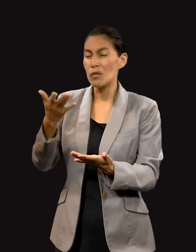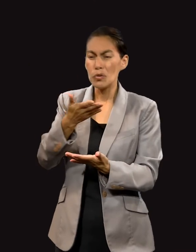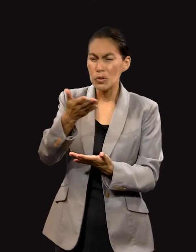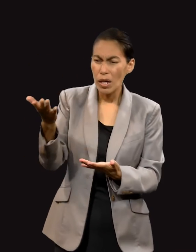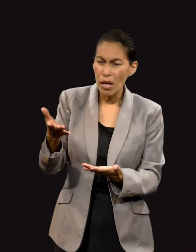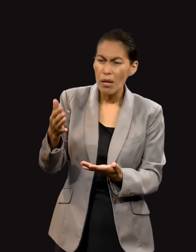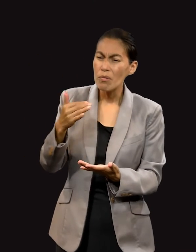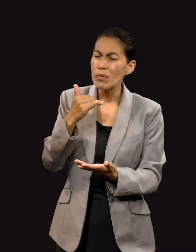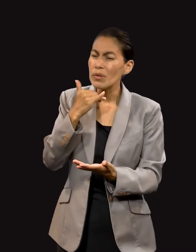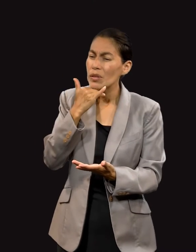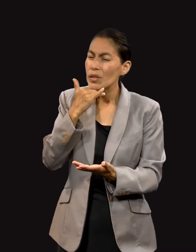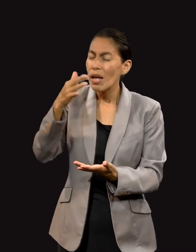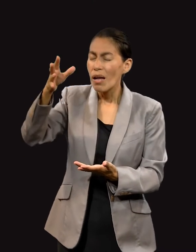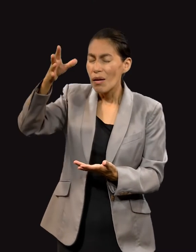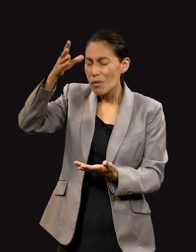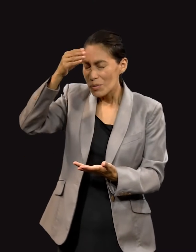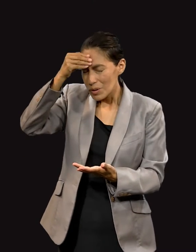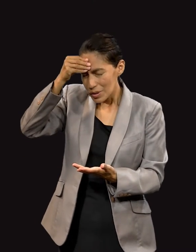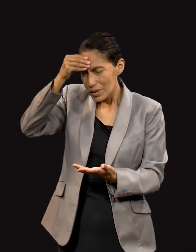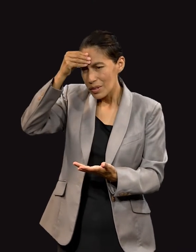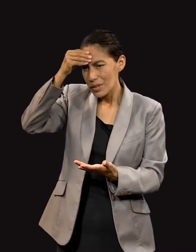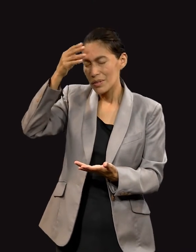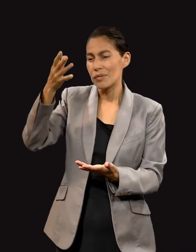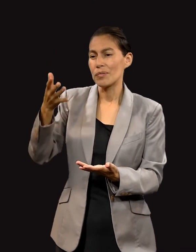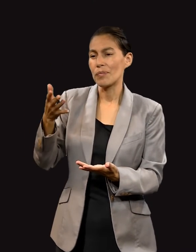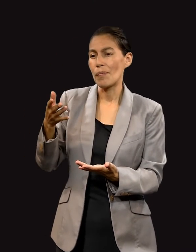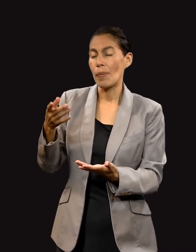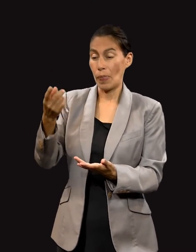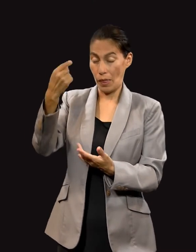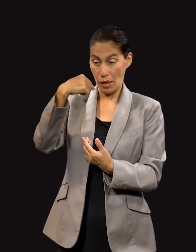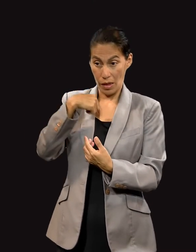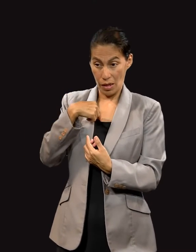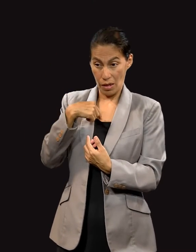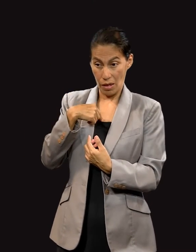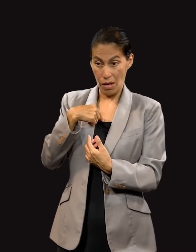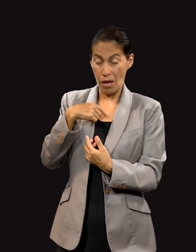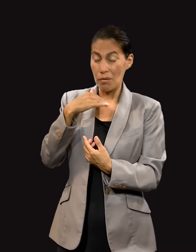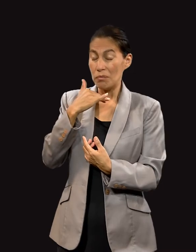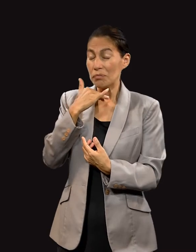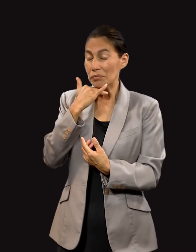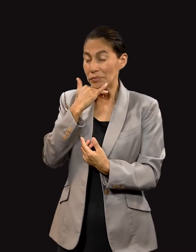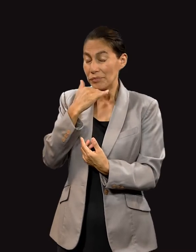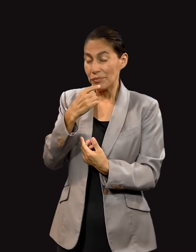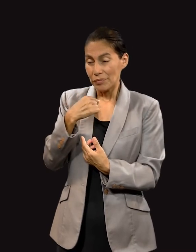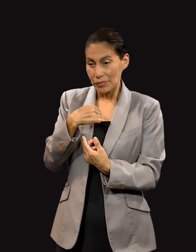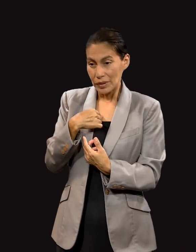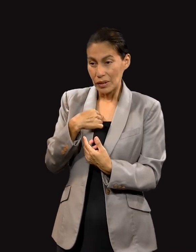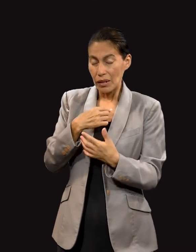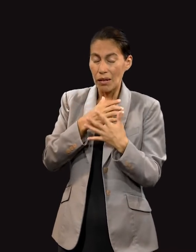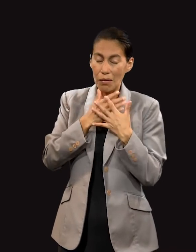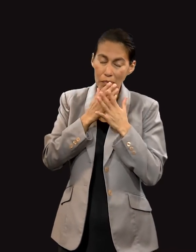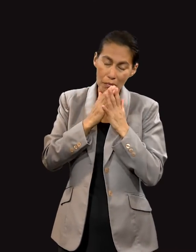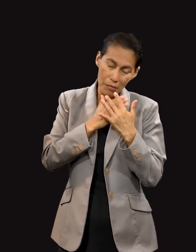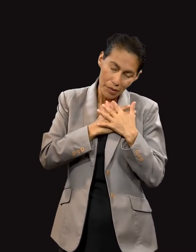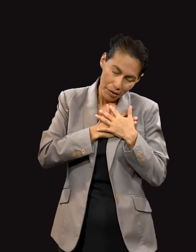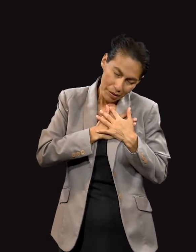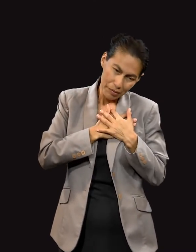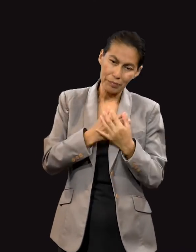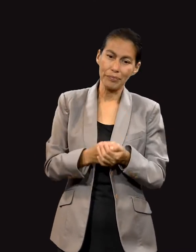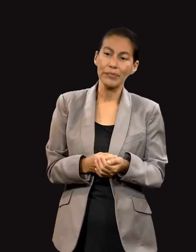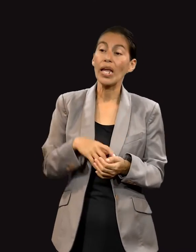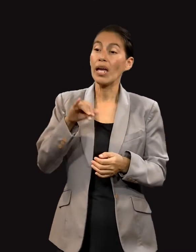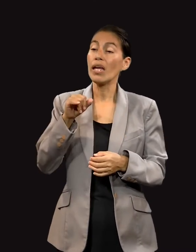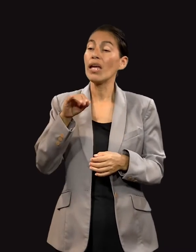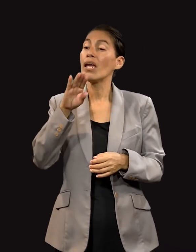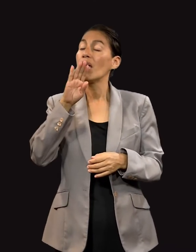como decía mi hija, a perdonar. Y también aprender a perdonarse. Amar también. Y aprendió a